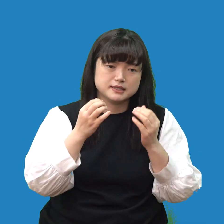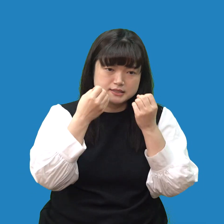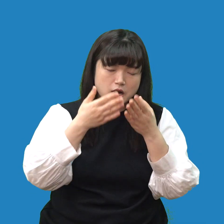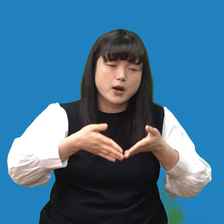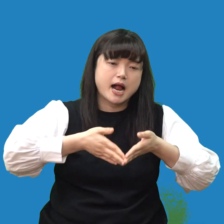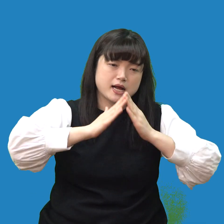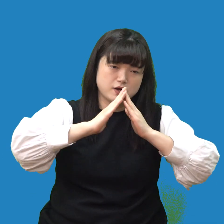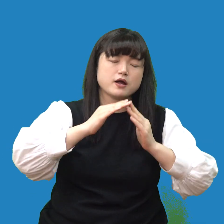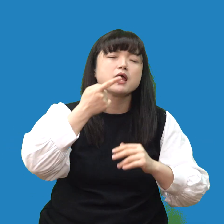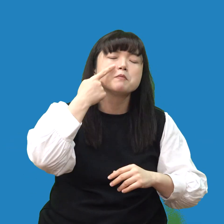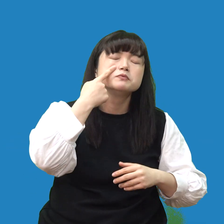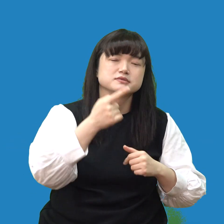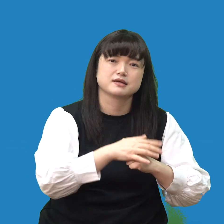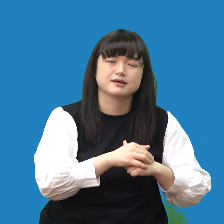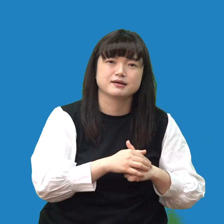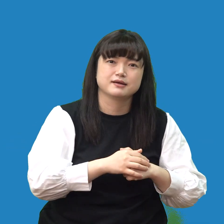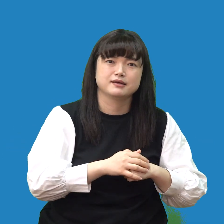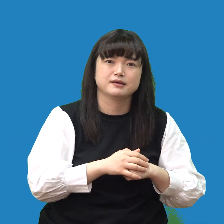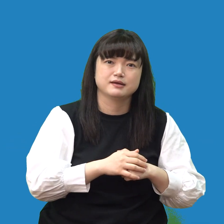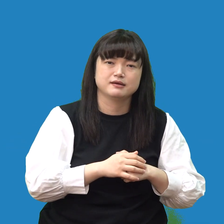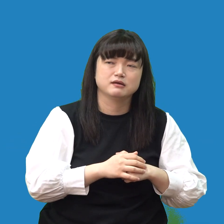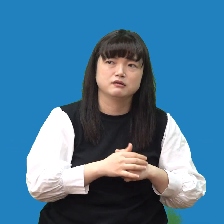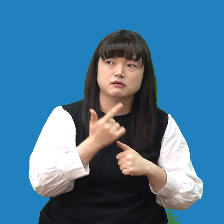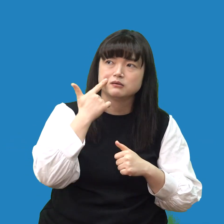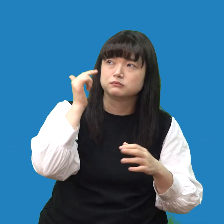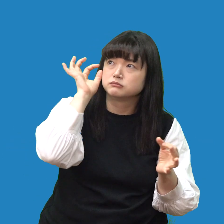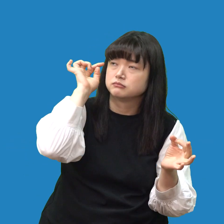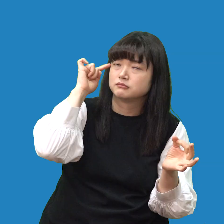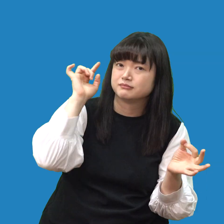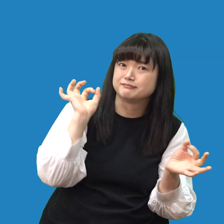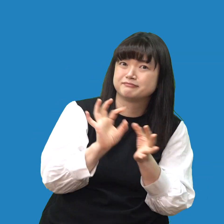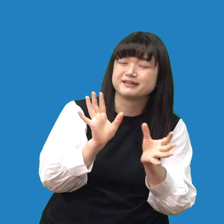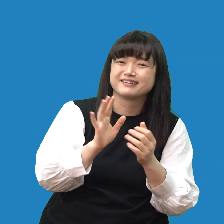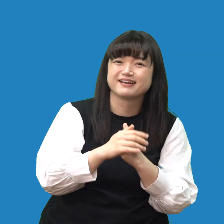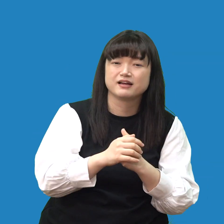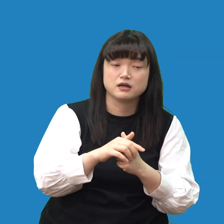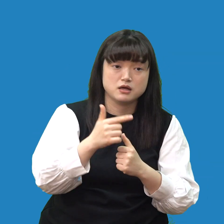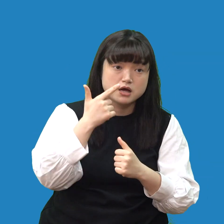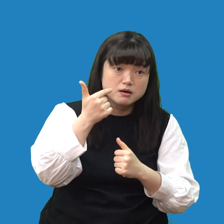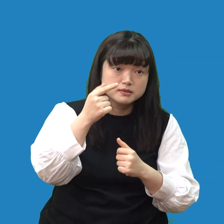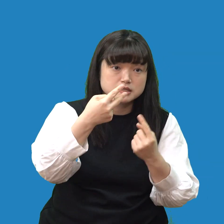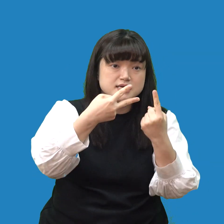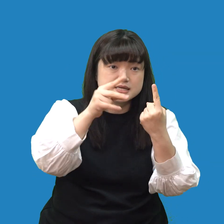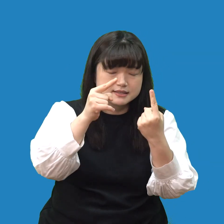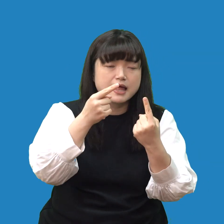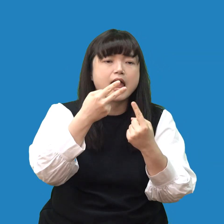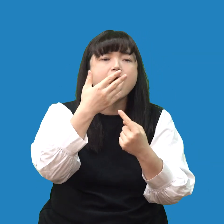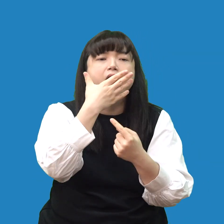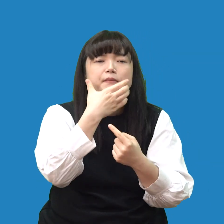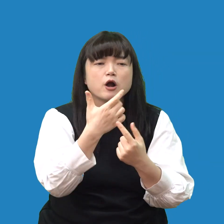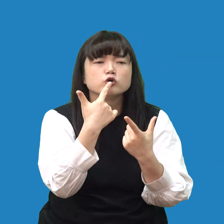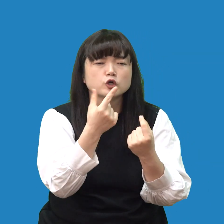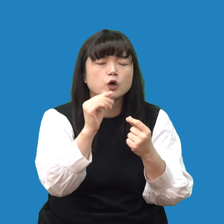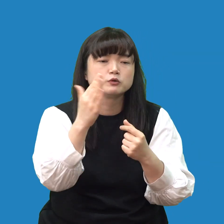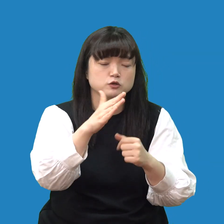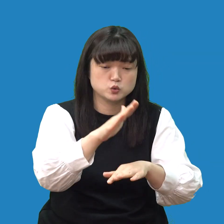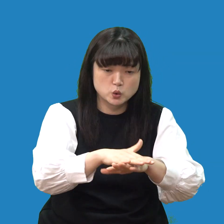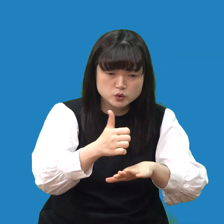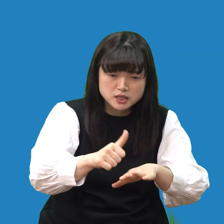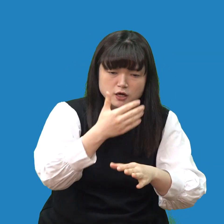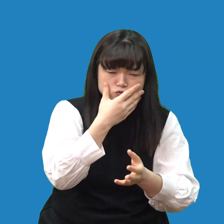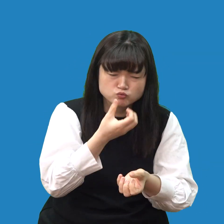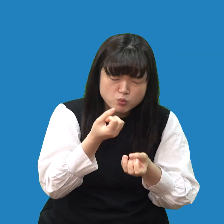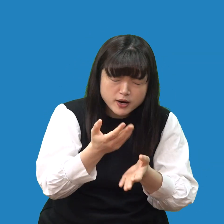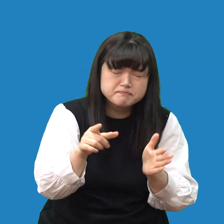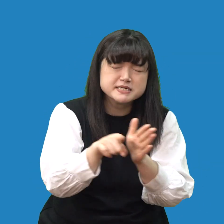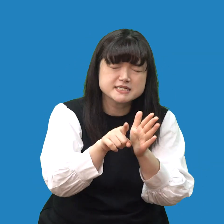세웁시다. 제가 그랬습니다. 저는 아버지가 믿음의 일대 아브라함이 되셔서 우리 자녀들 손주들